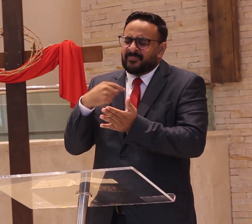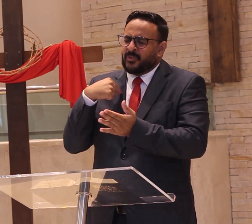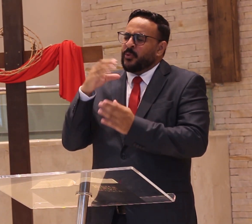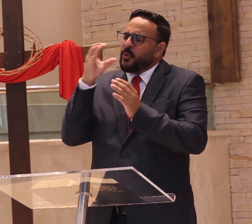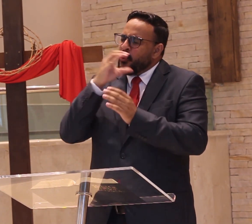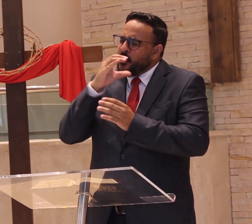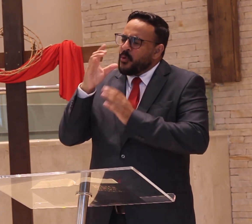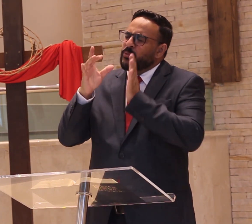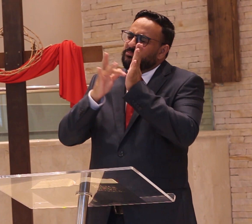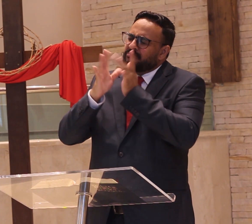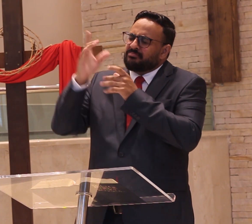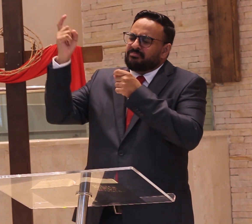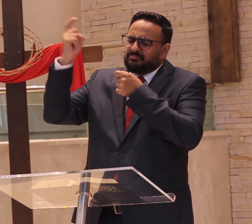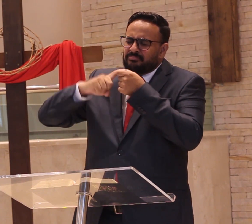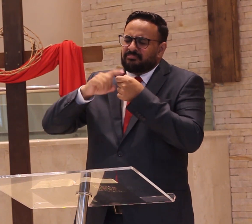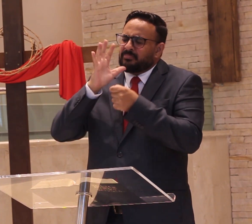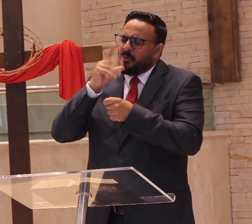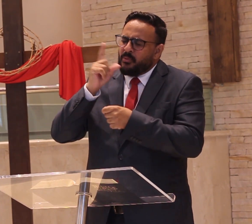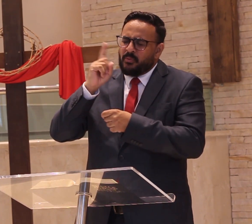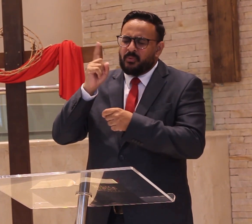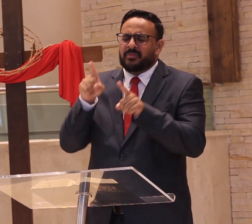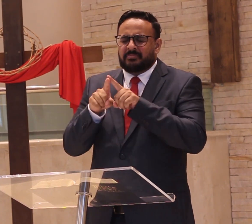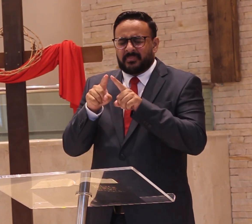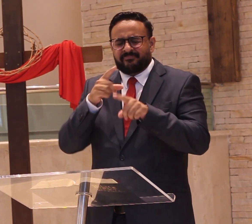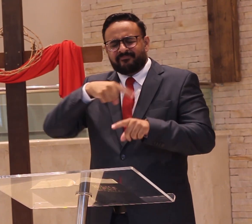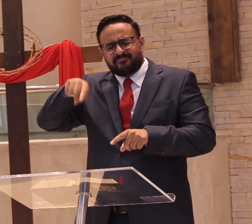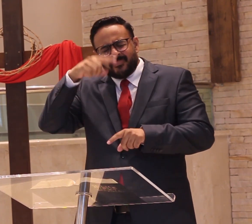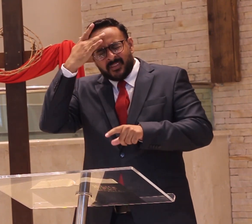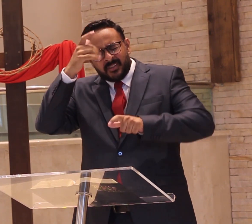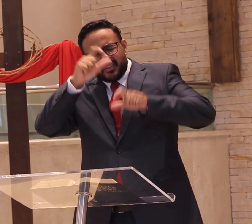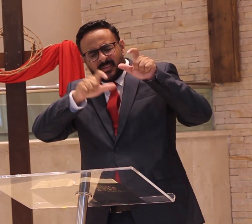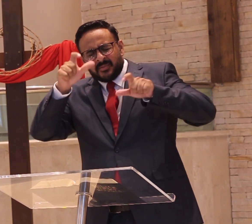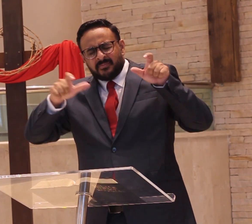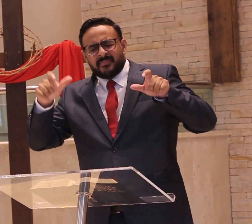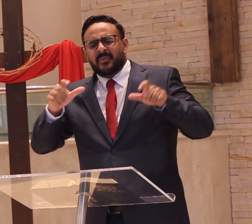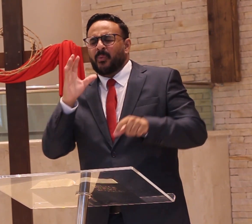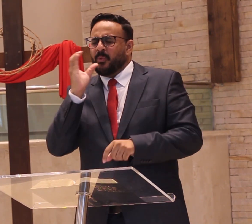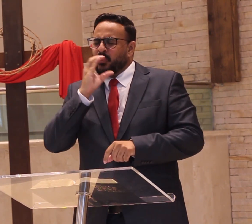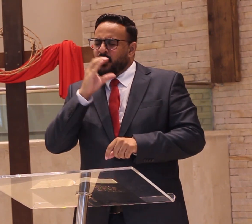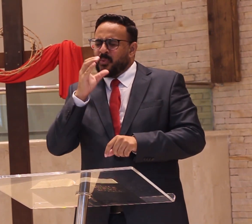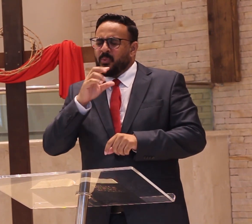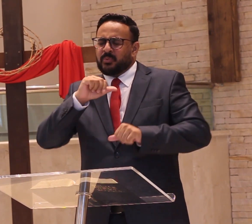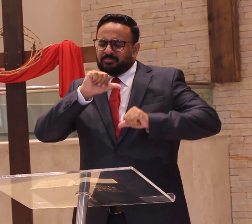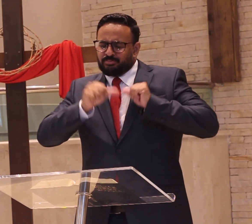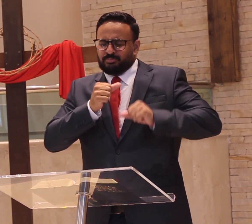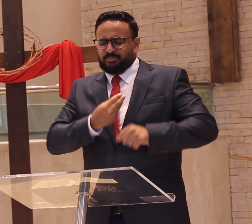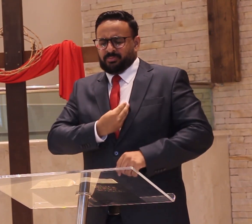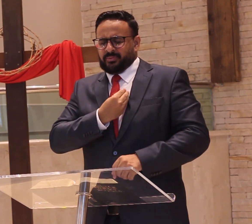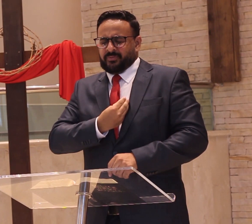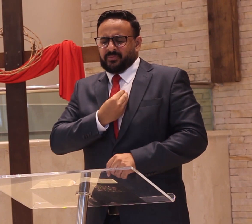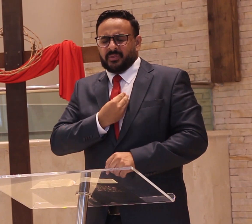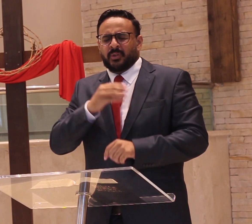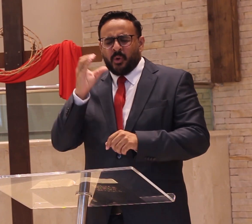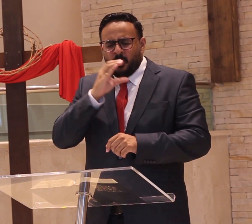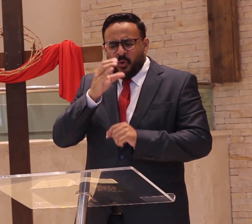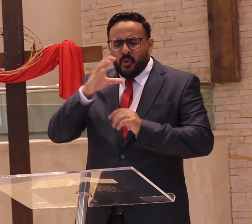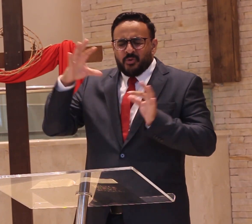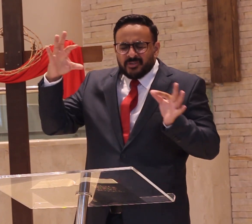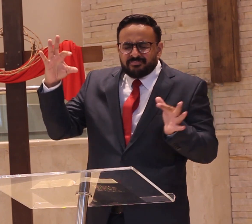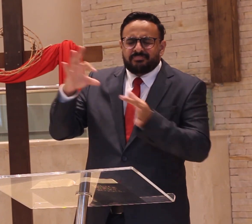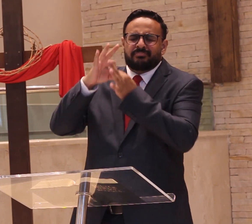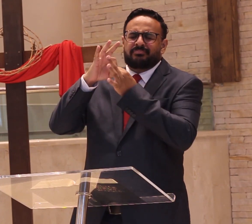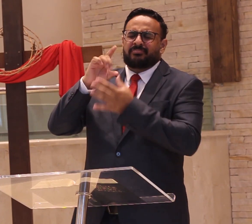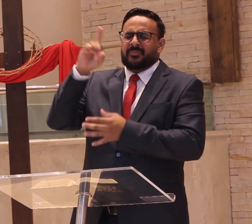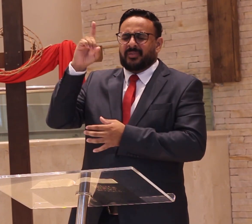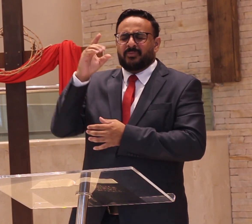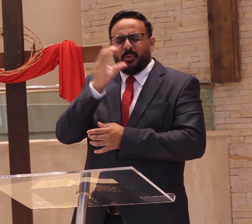Ti. Queremos estar firmes e queremos que o Senhor venha logo a este mundo, resgatar a cada um de nós, que as nossas vidas